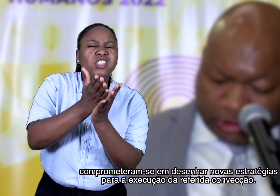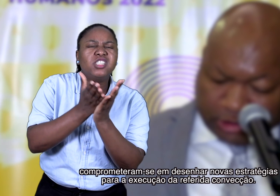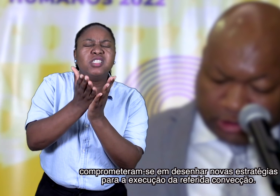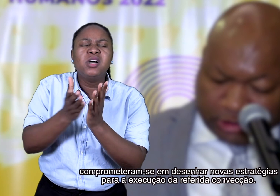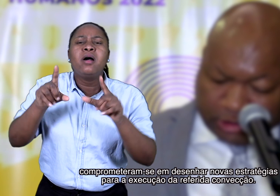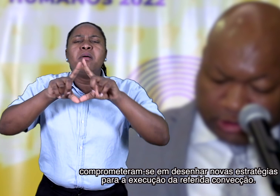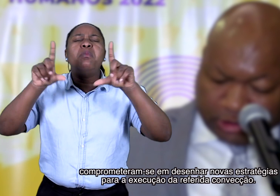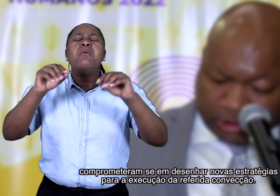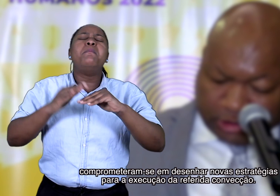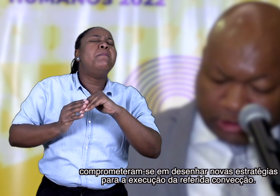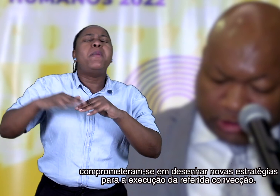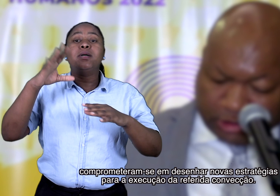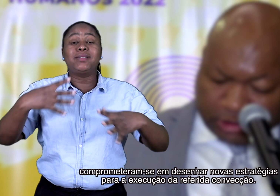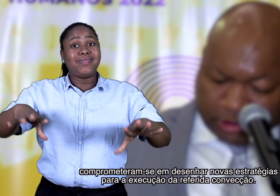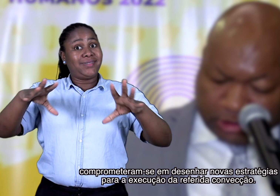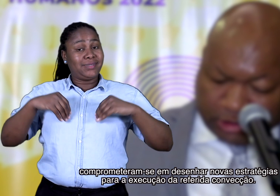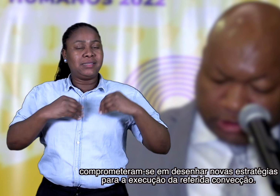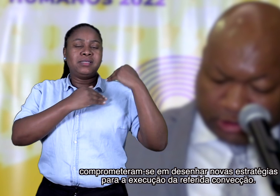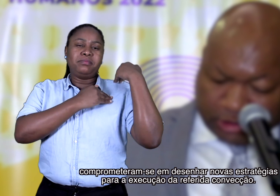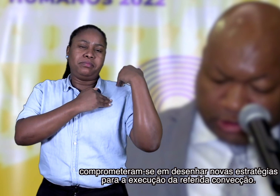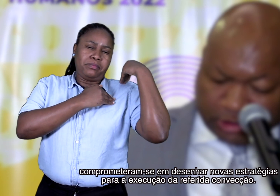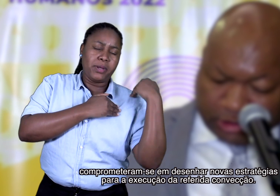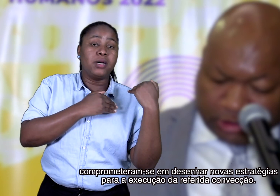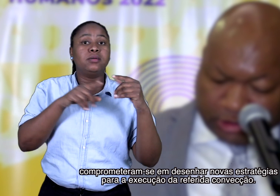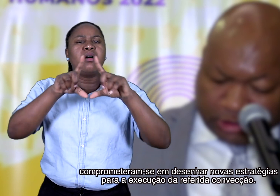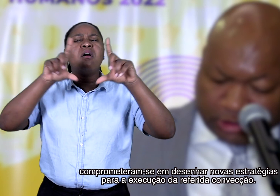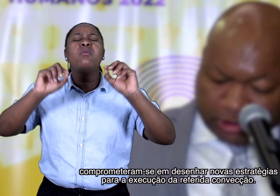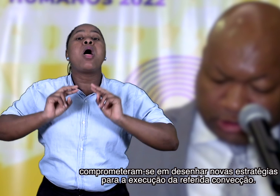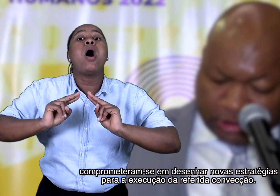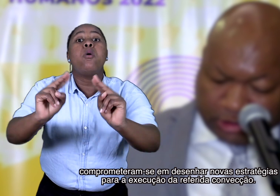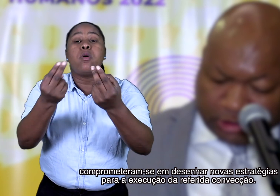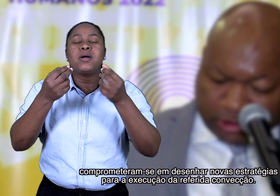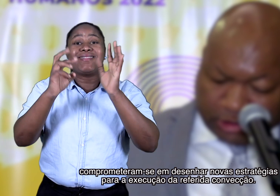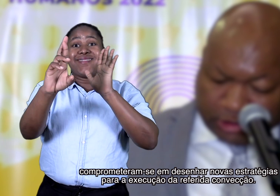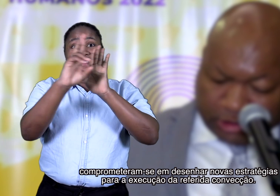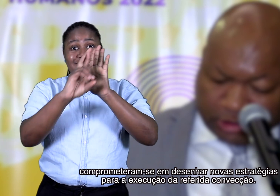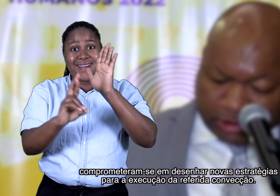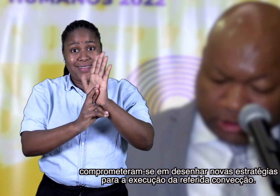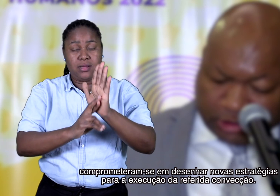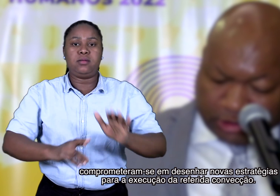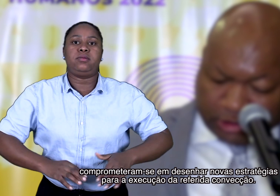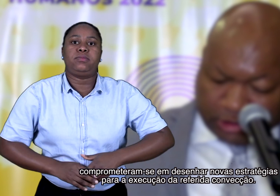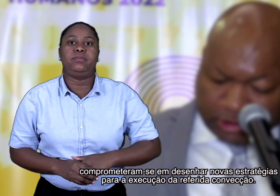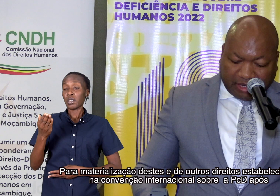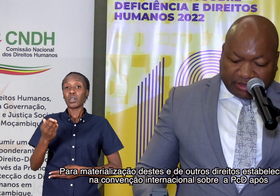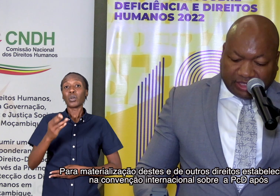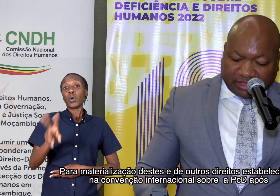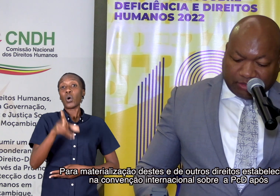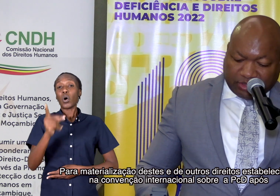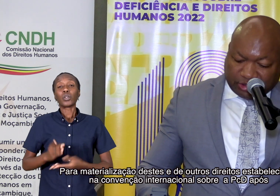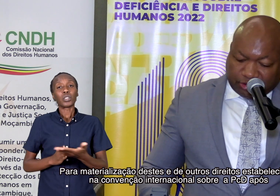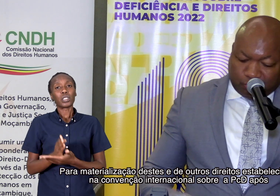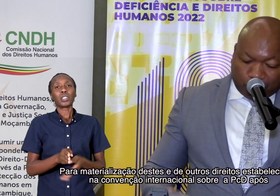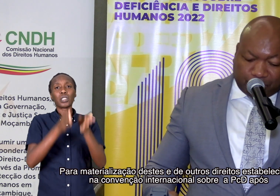Saúde comprometeram-se em desenhar novas estratégias para a execução da referida Convenção. Para a